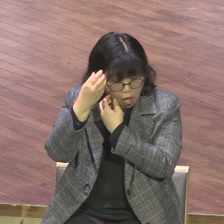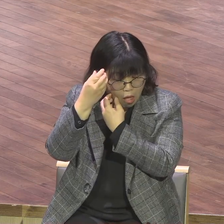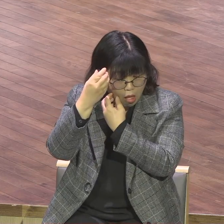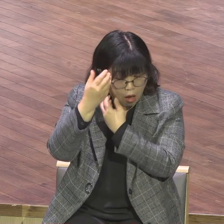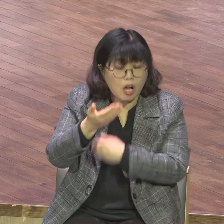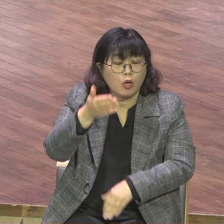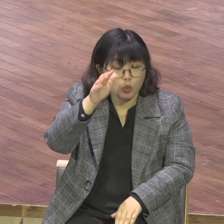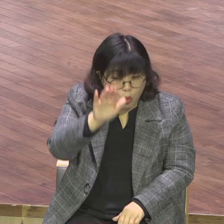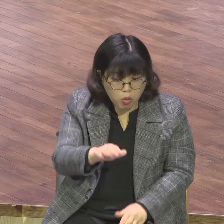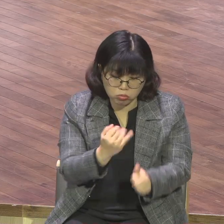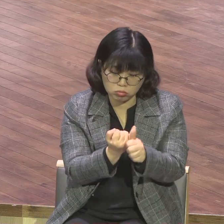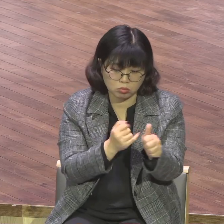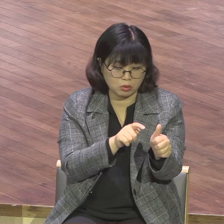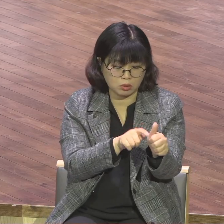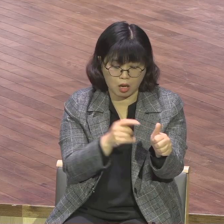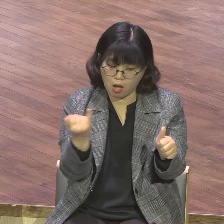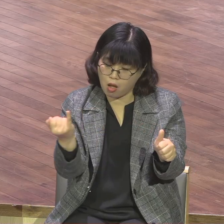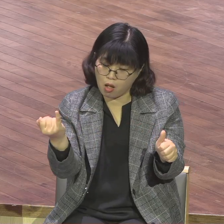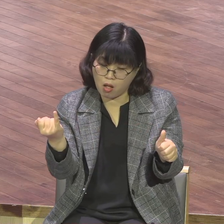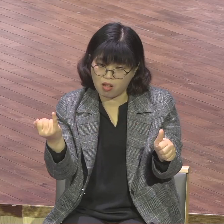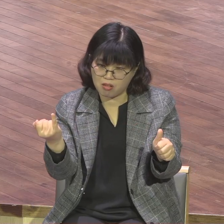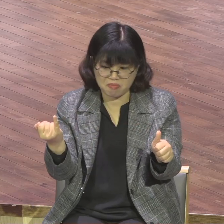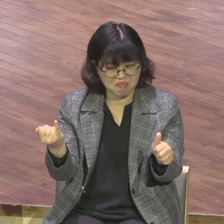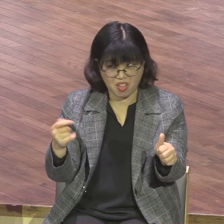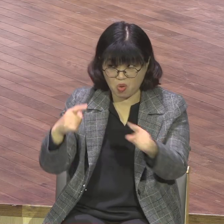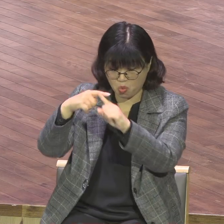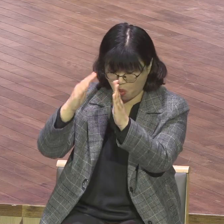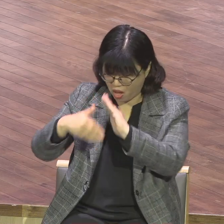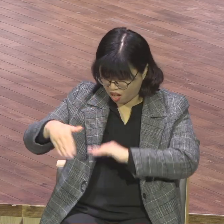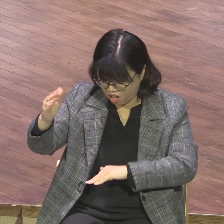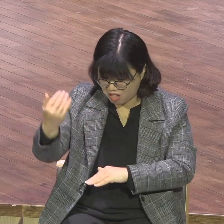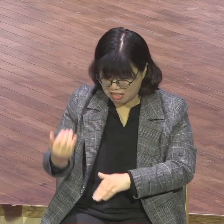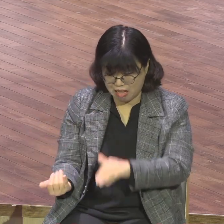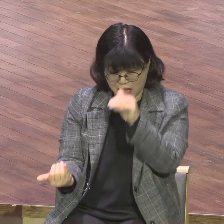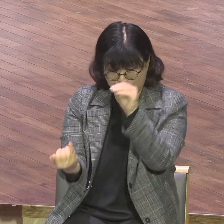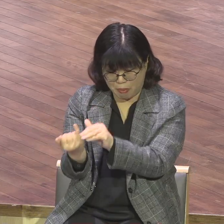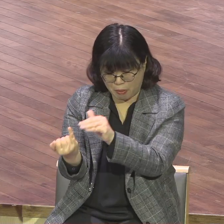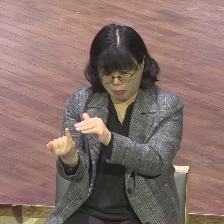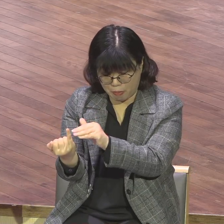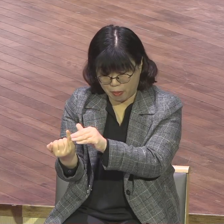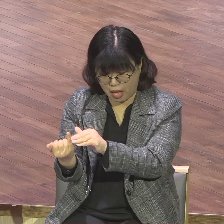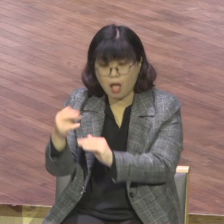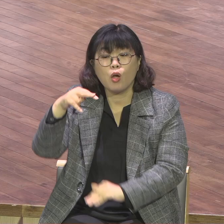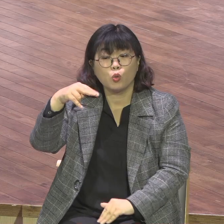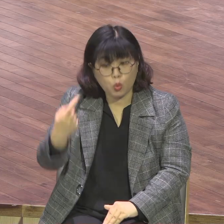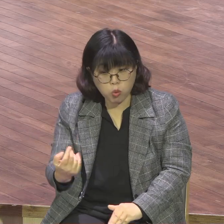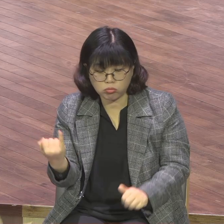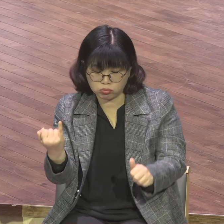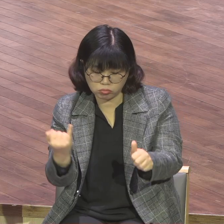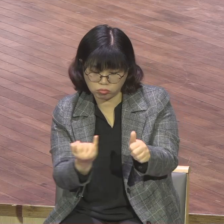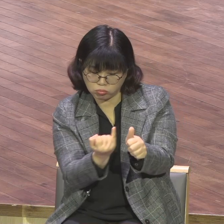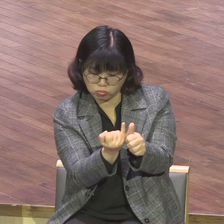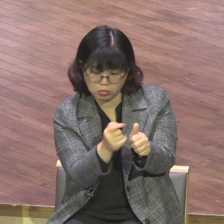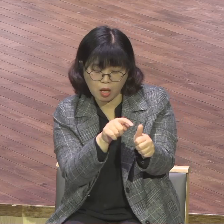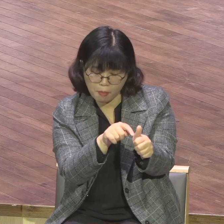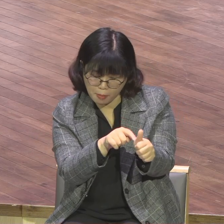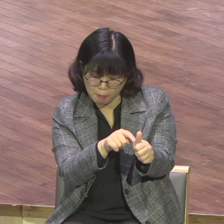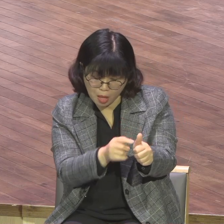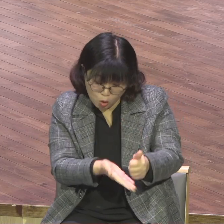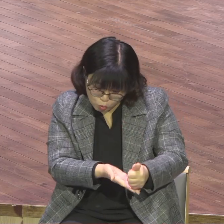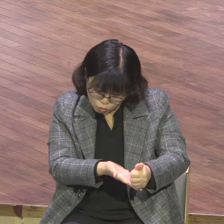나간다고 핍박을 하고 여러분이 힘들게 하더라도 그 불신 남편의 말에